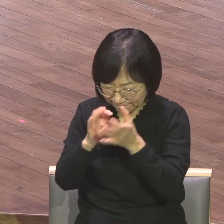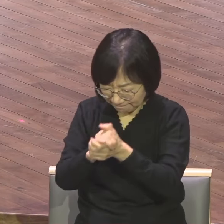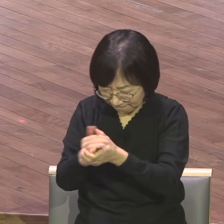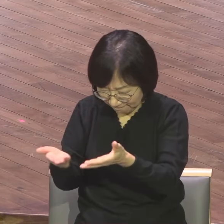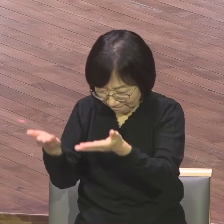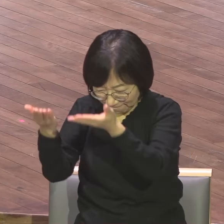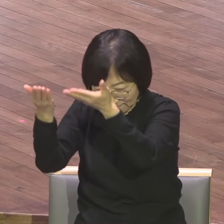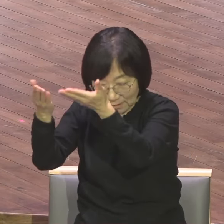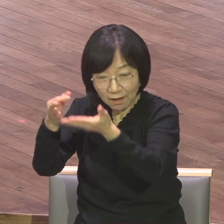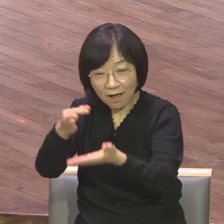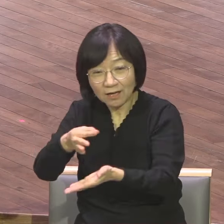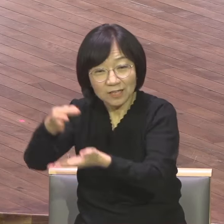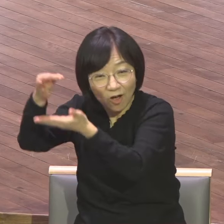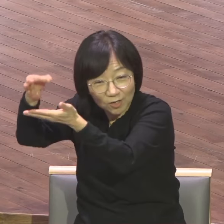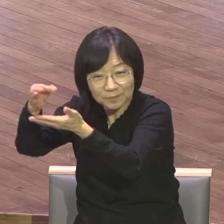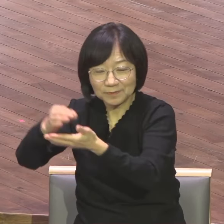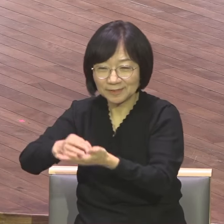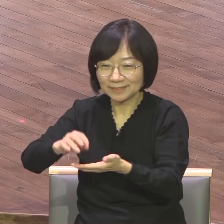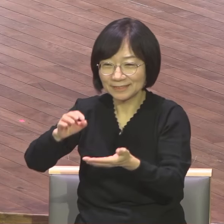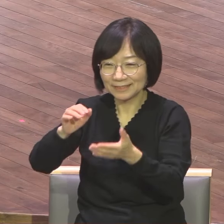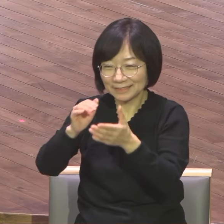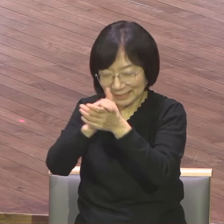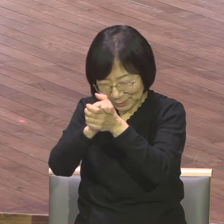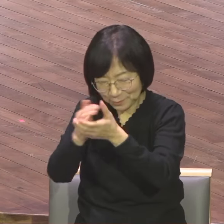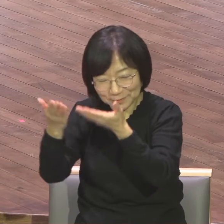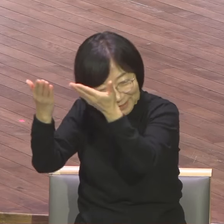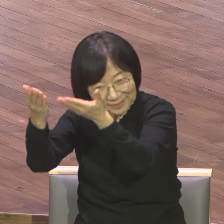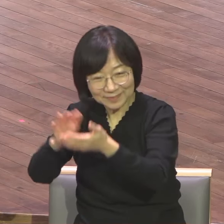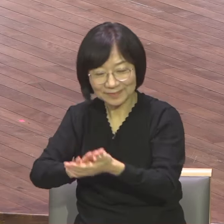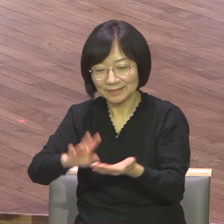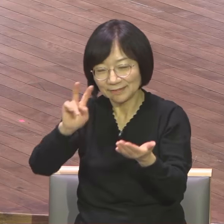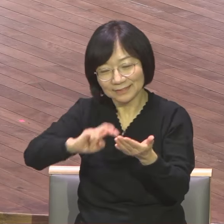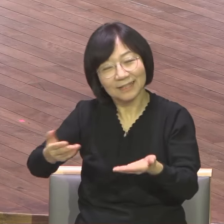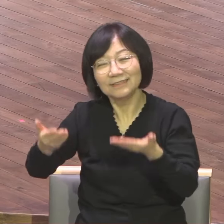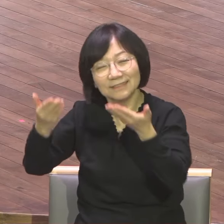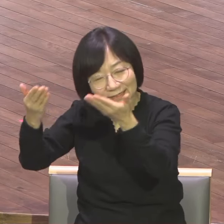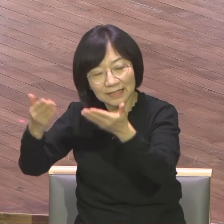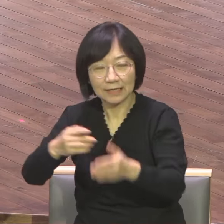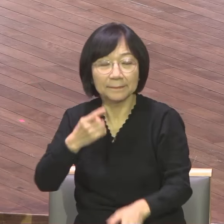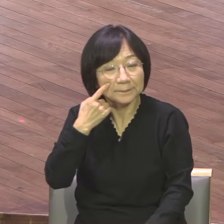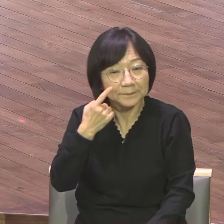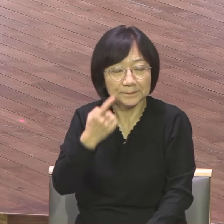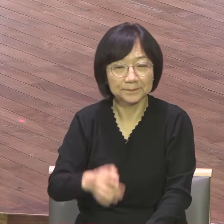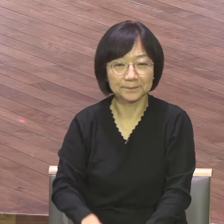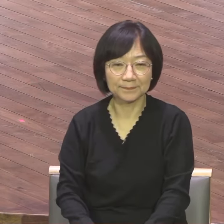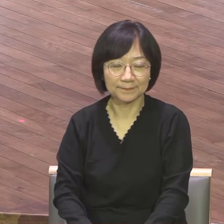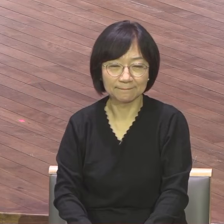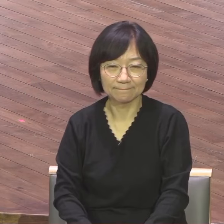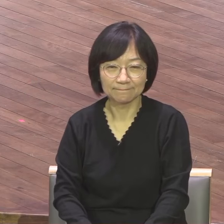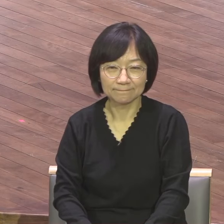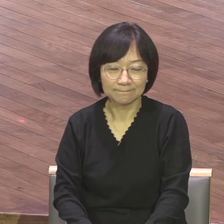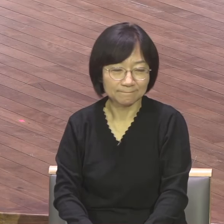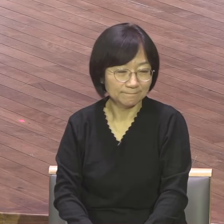기도를 해도, 찬양을 불러도, 말씀을 들어도, 예배를 드려도 진심으로 한번 해보세요. 딱 한 번이라도 해보시라요. 하나님